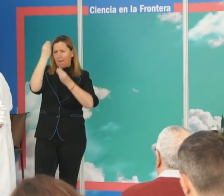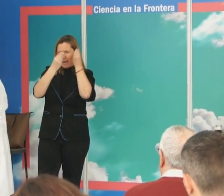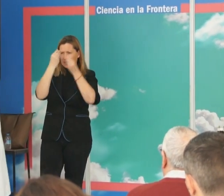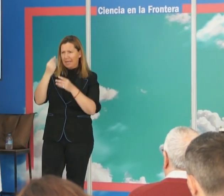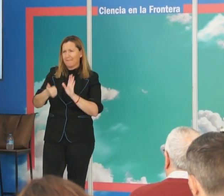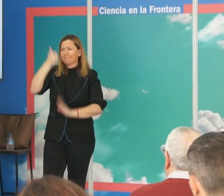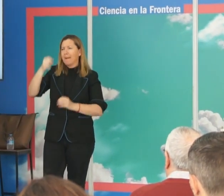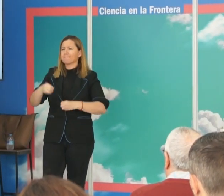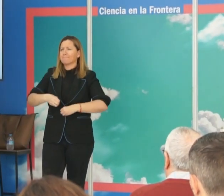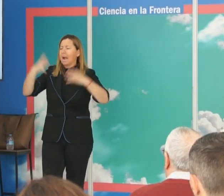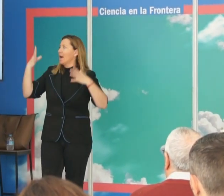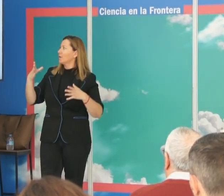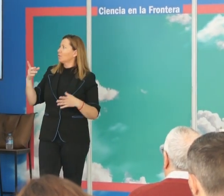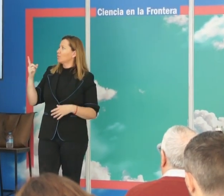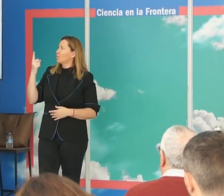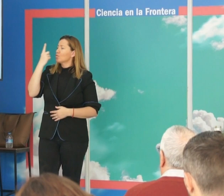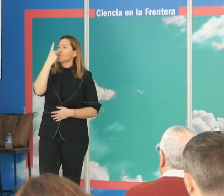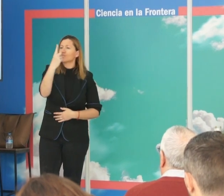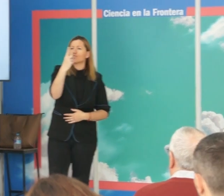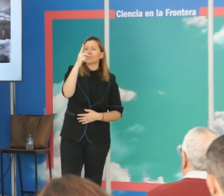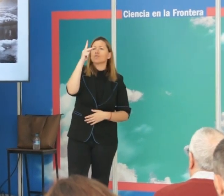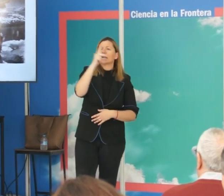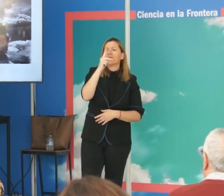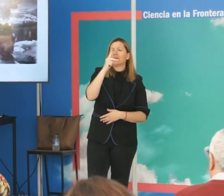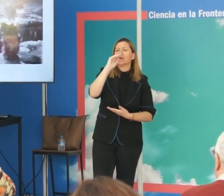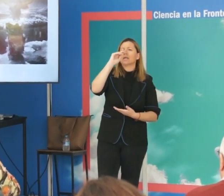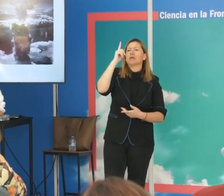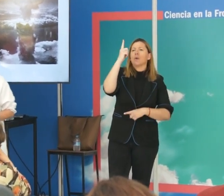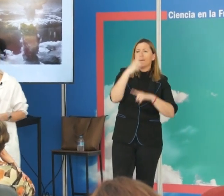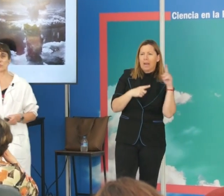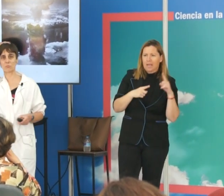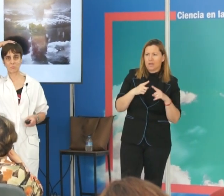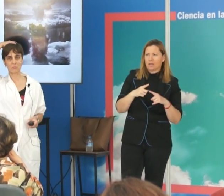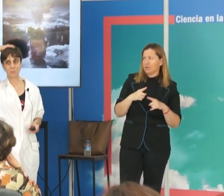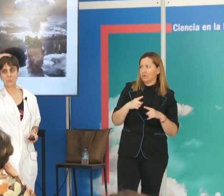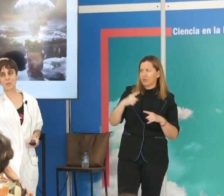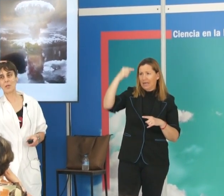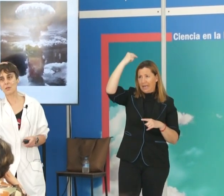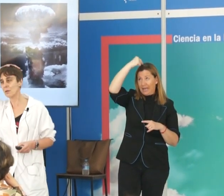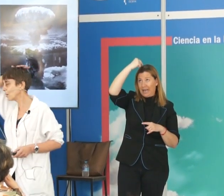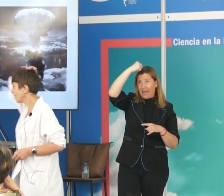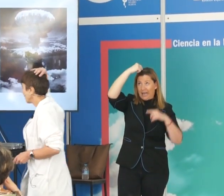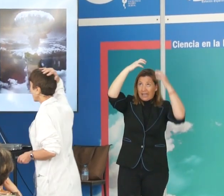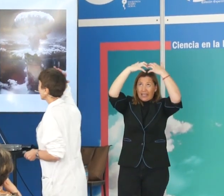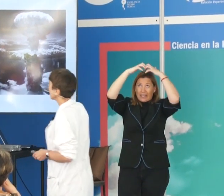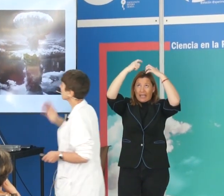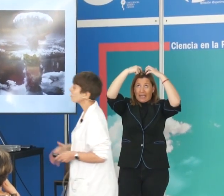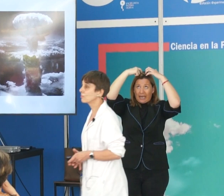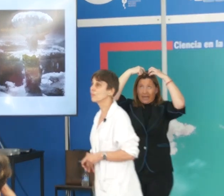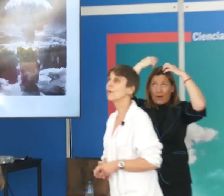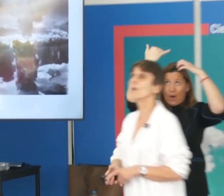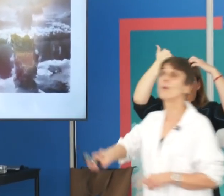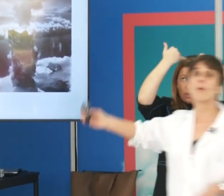mágico que con 1,5 kilos que tenemos aquí todos, ¿eh?,